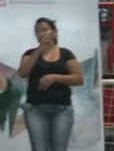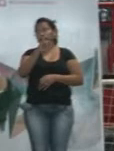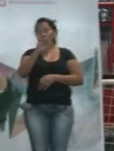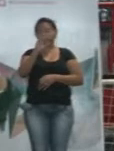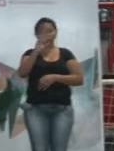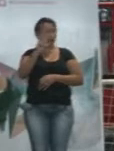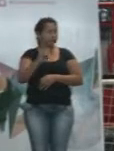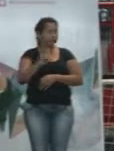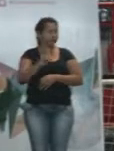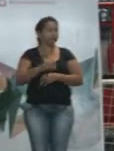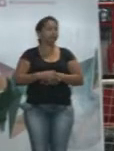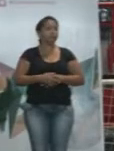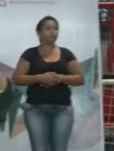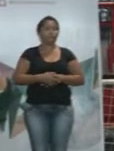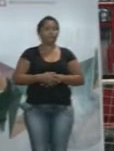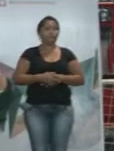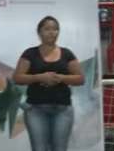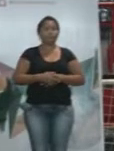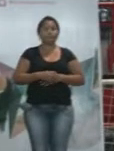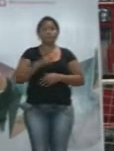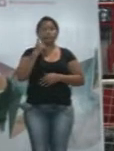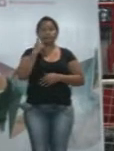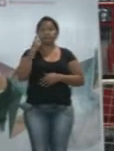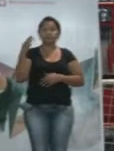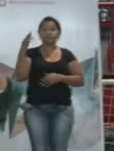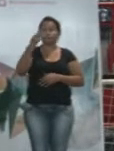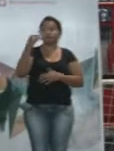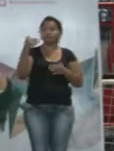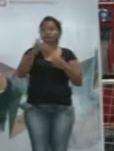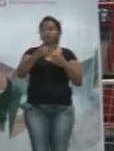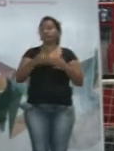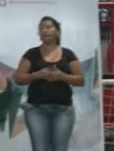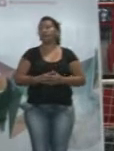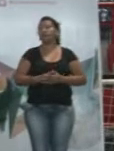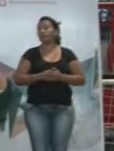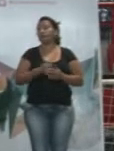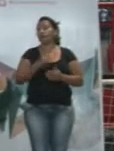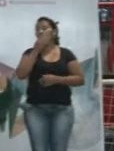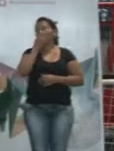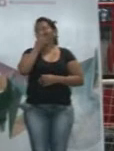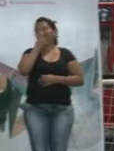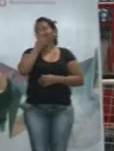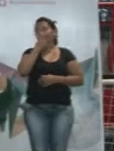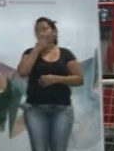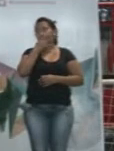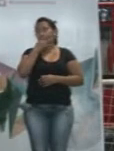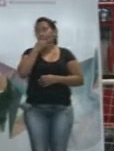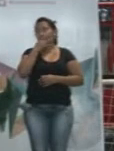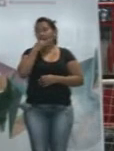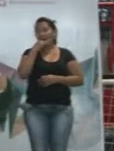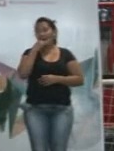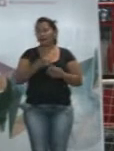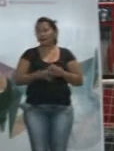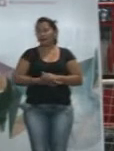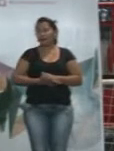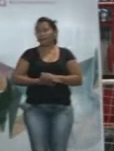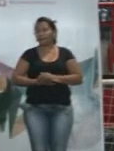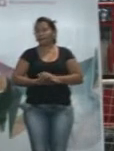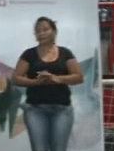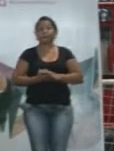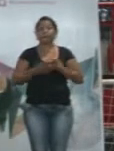vão crescer em importância em um futuro próximo. Realmente, álcools como metanol e etanol têm encontrado